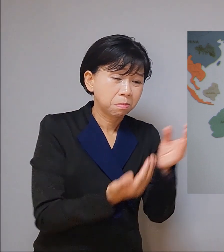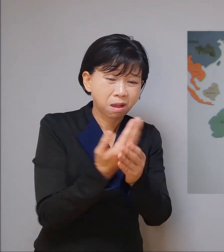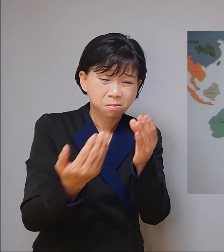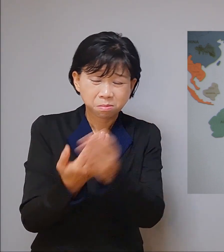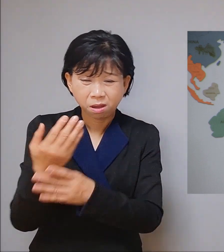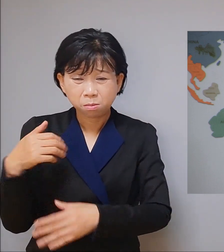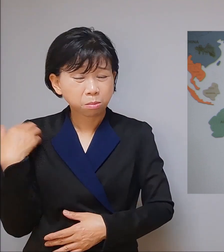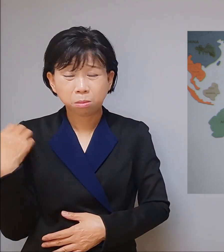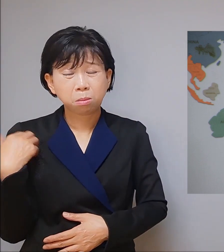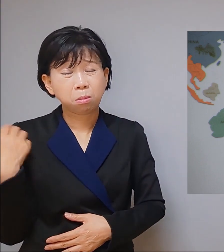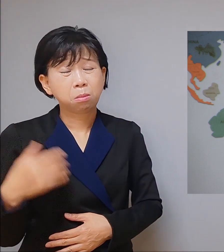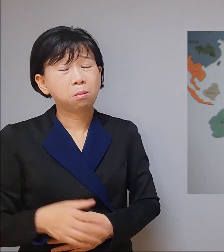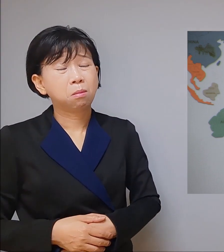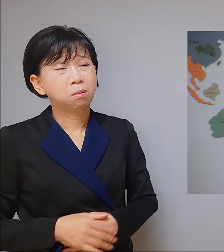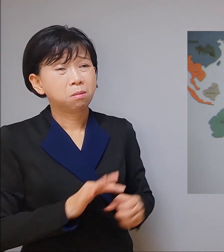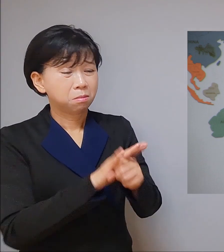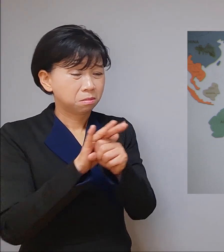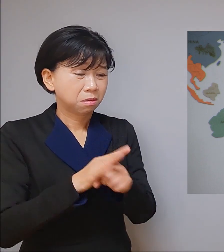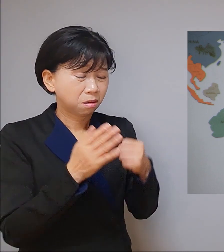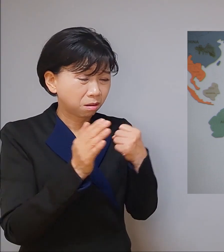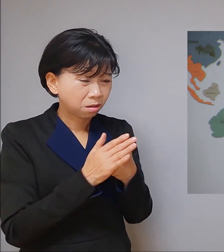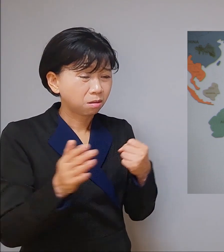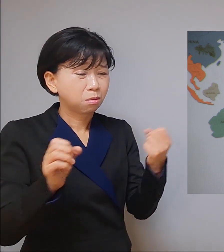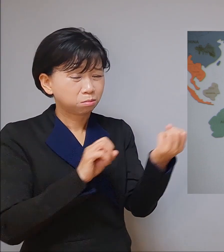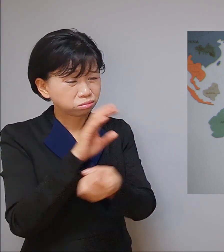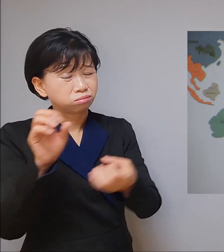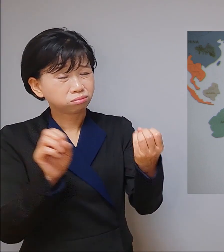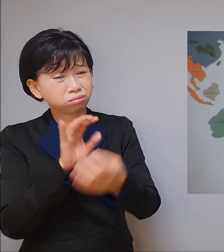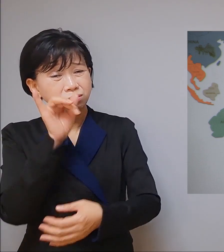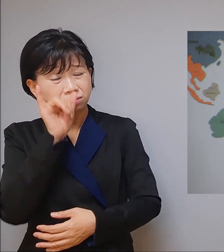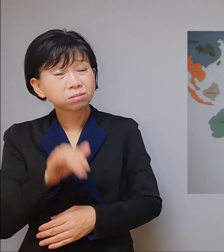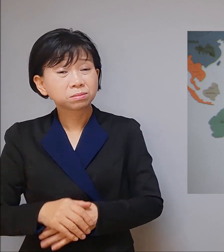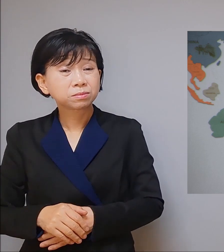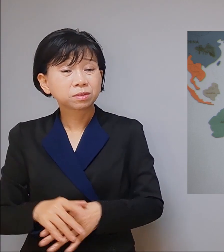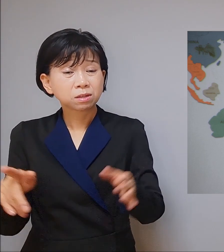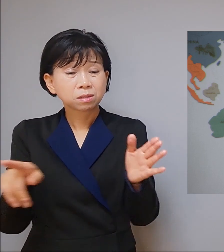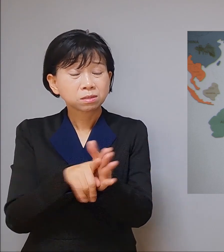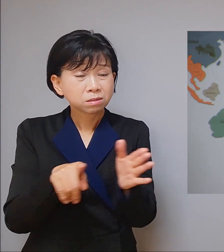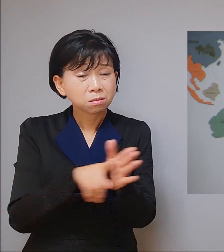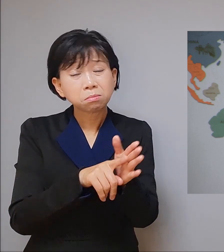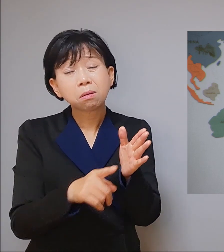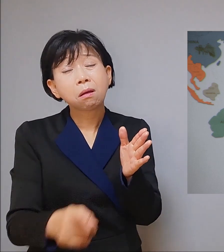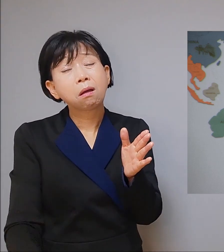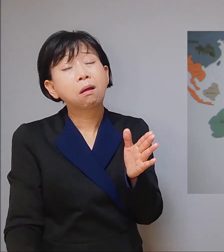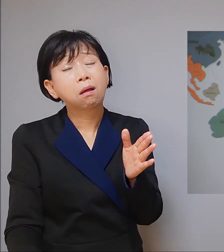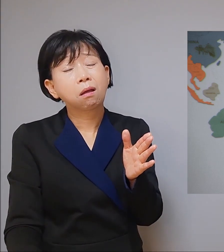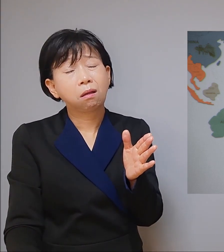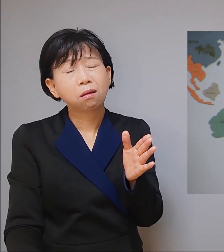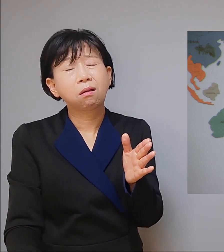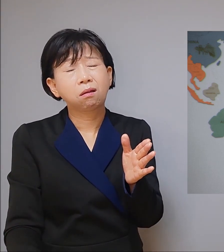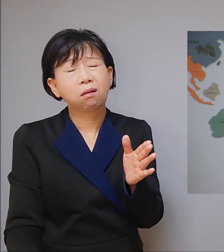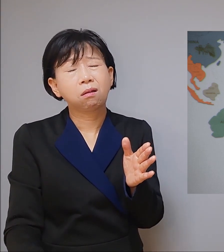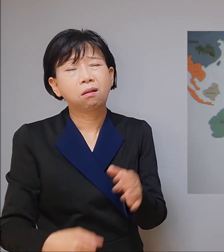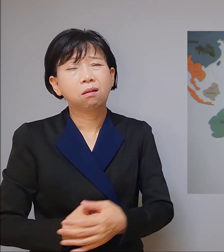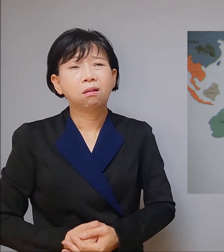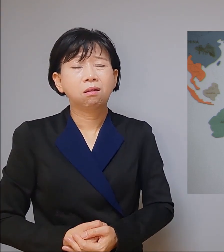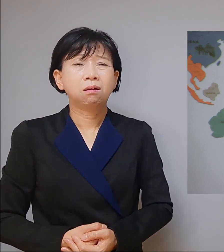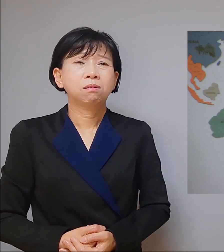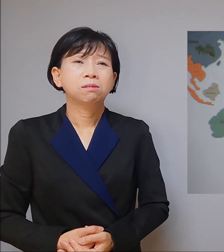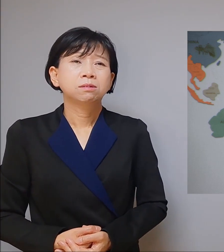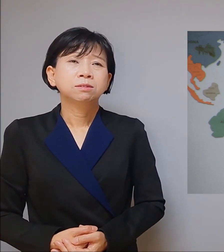이 바이러스 때문에 흔들리고 있습니다. 혼란스러워하고 있습니다. 우리의 신앙이 뿌리채 뽑히고 있는 어처구니 없는